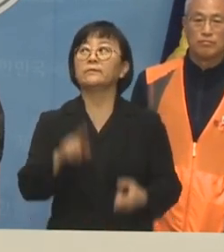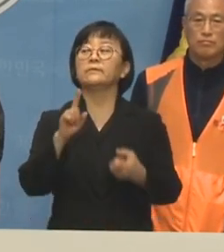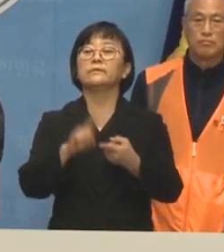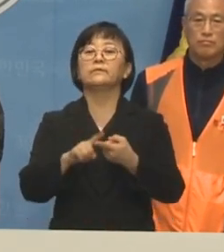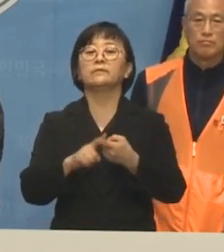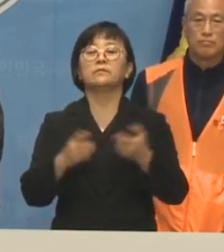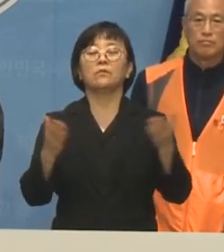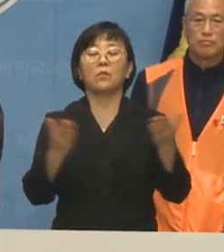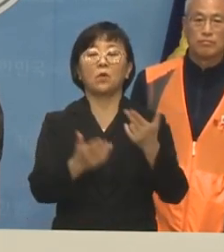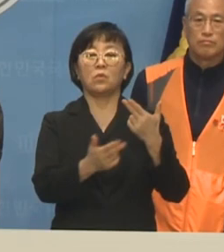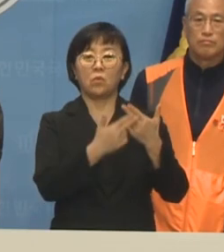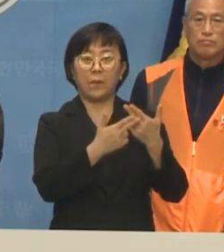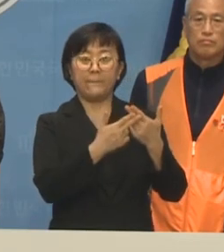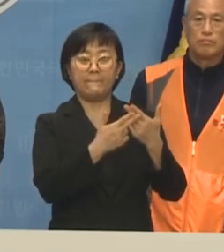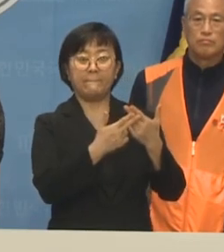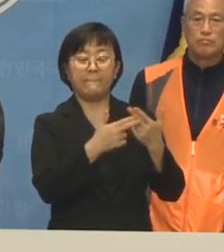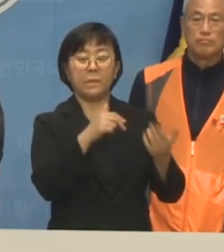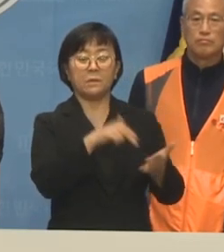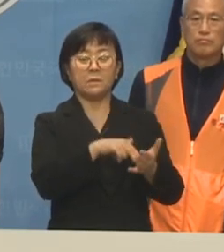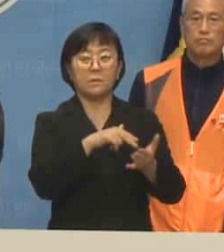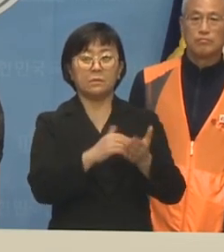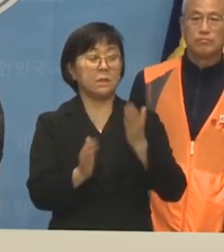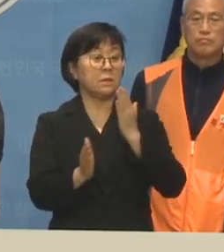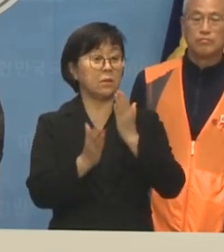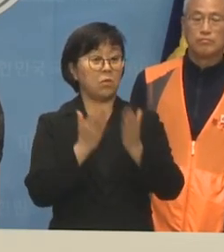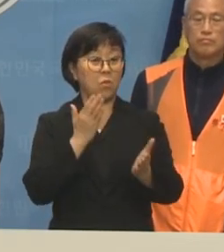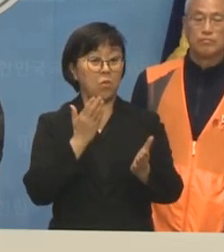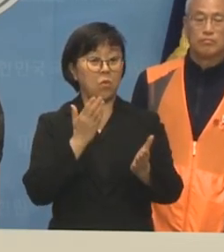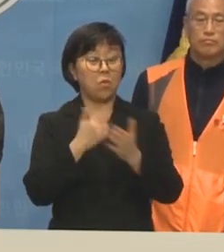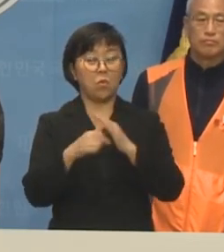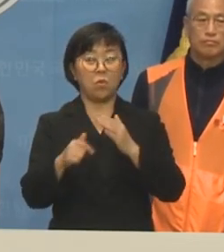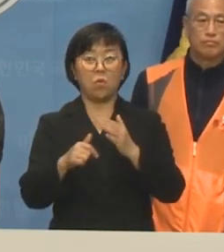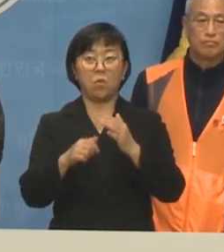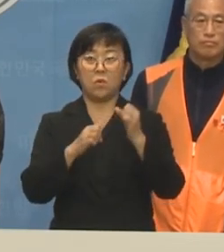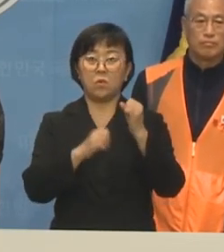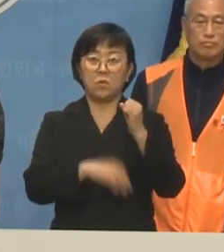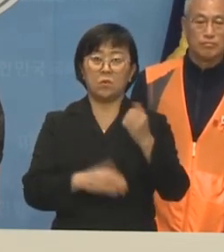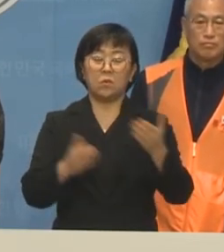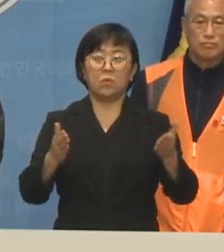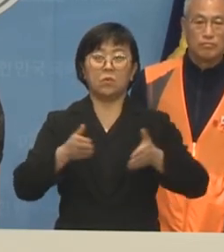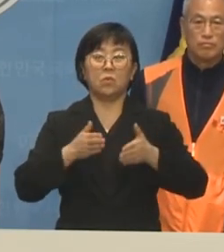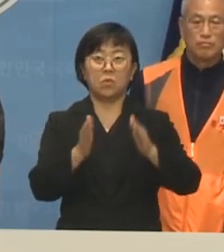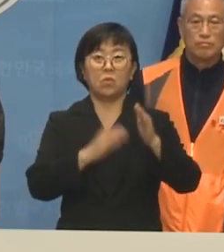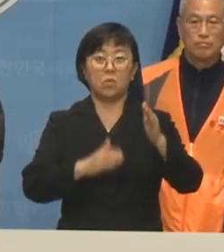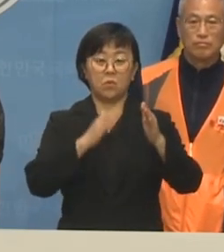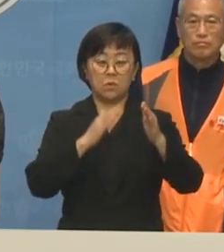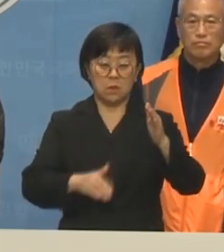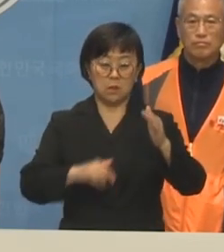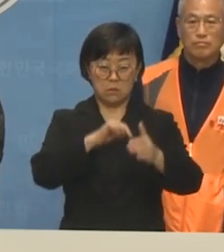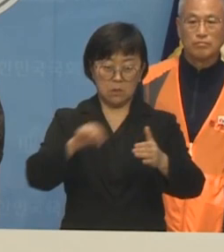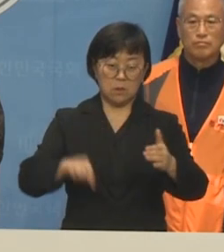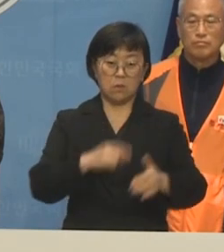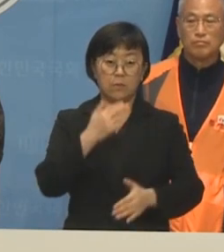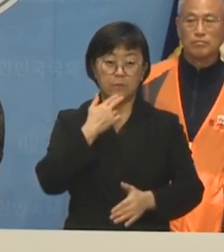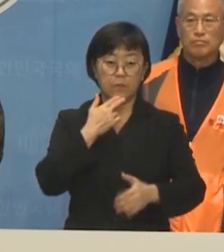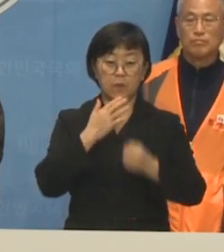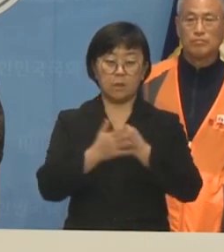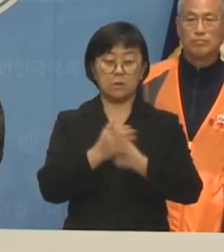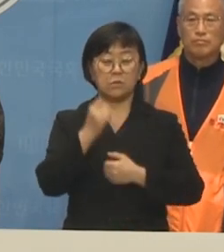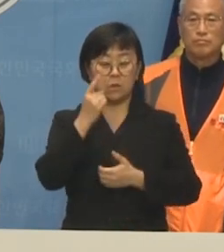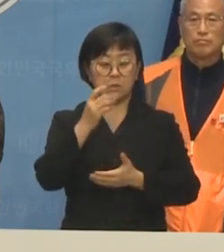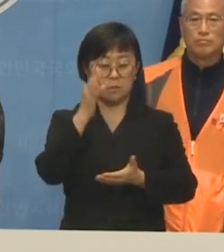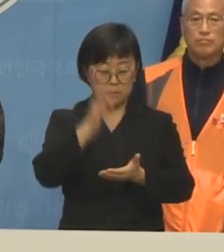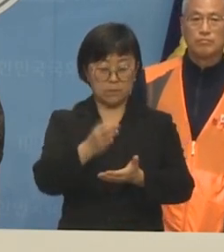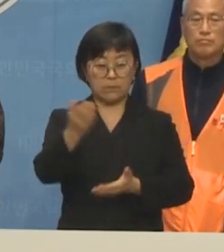대해서 노동조합은 이것이 부당하고 기존의 도로공사 내에 없는 직군을 만든 것이 임금을 적게 지급하기